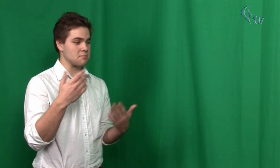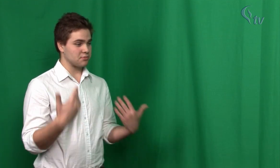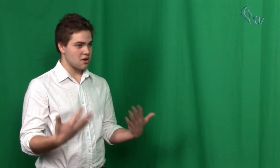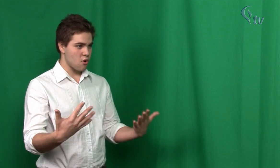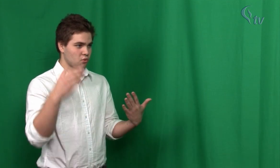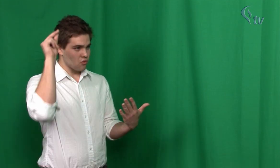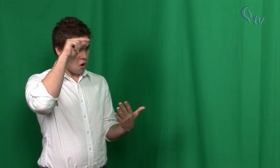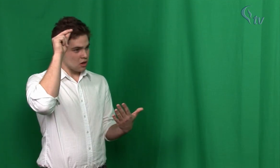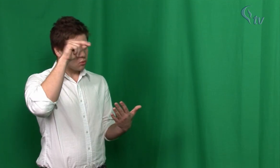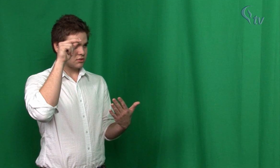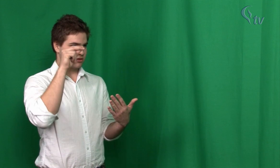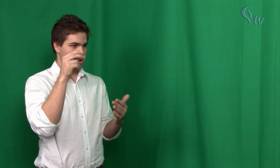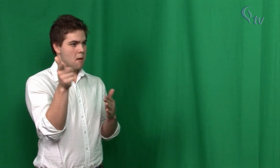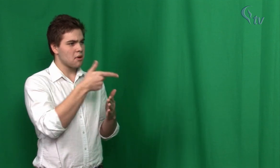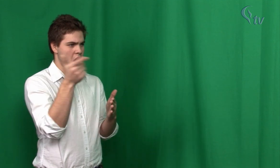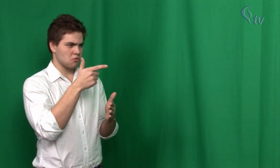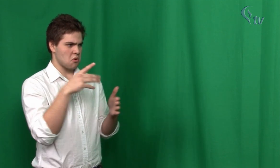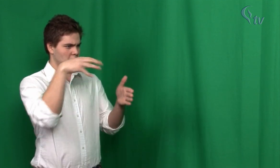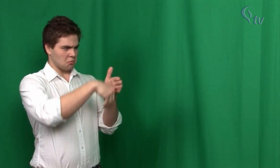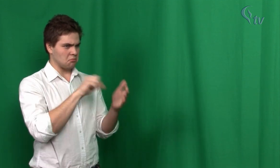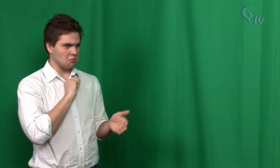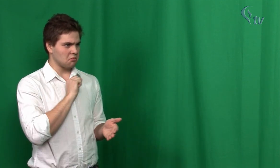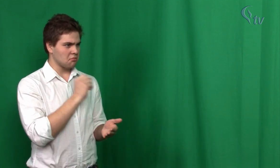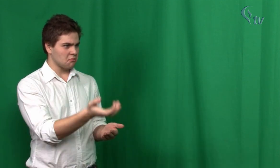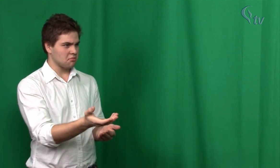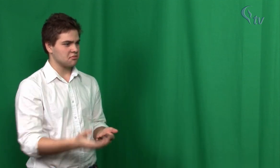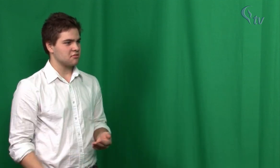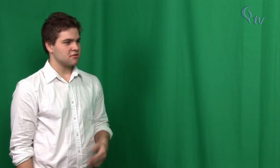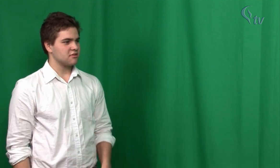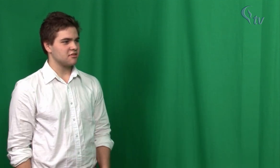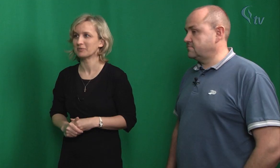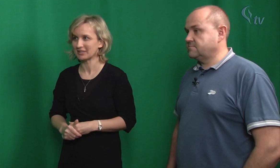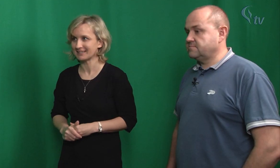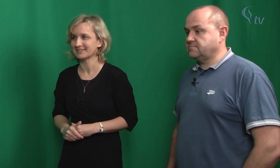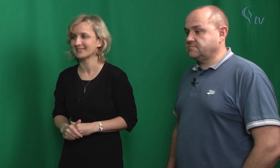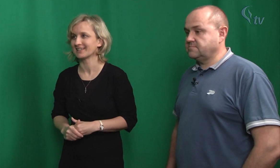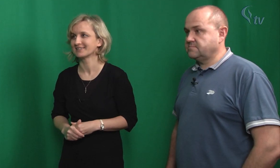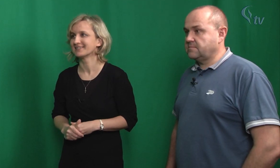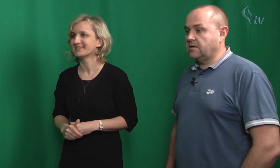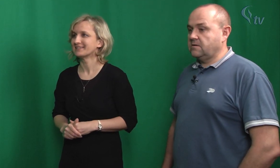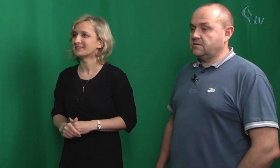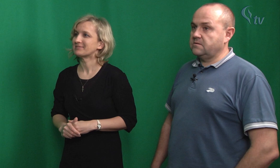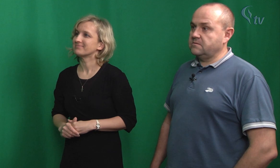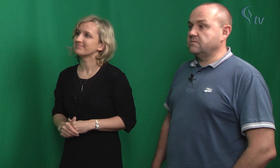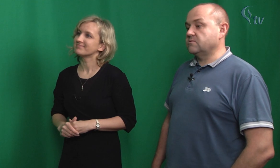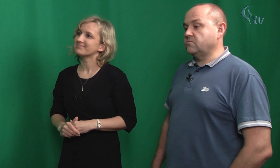Praegu käib kurtide operaatorite koolitus. Miks selline koolitus ja mida sina siin teed?